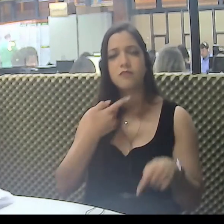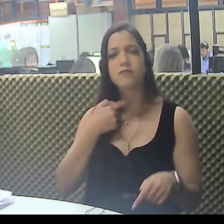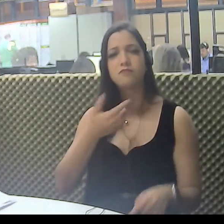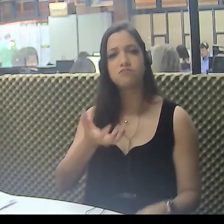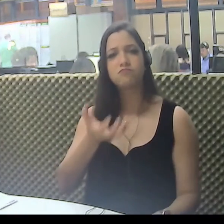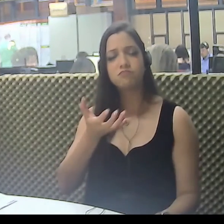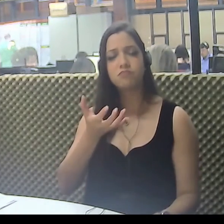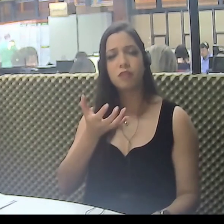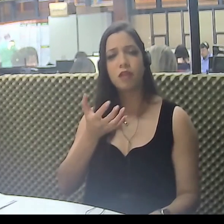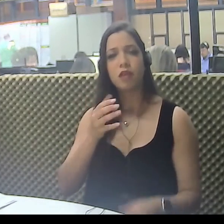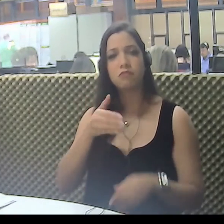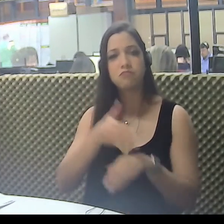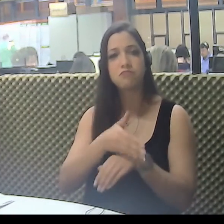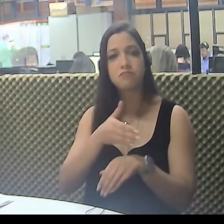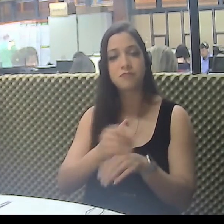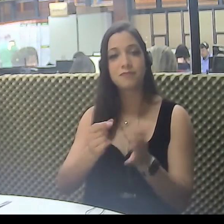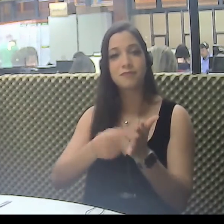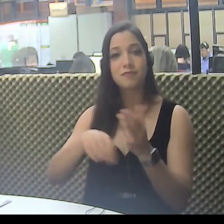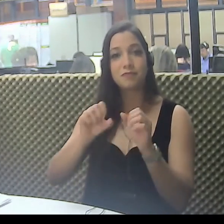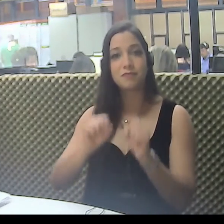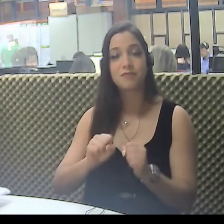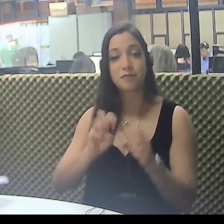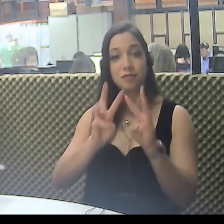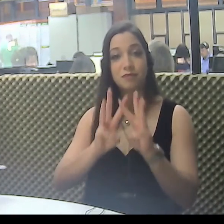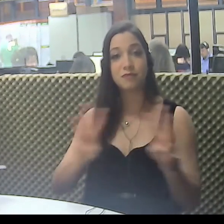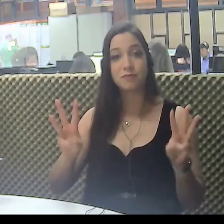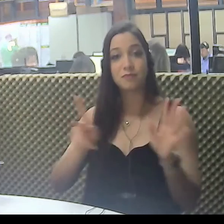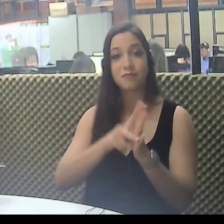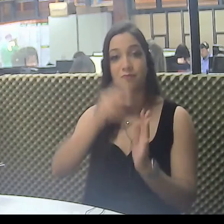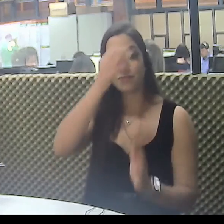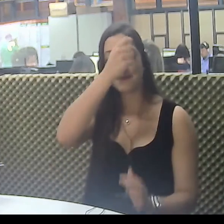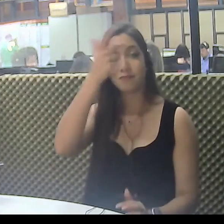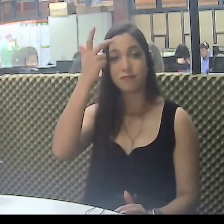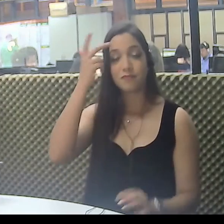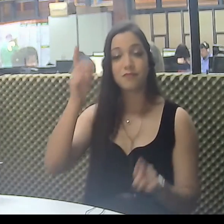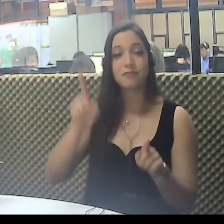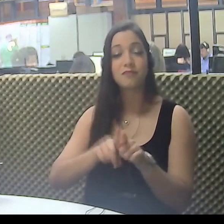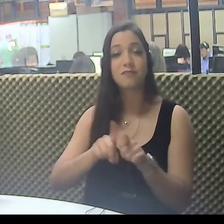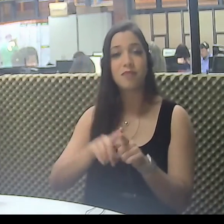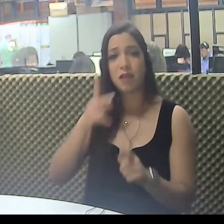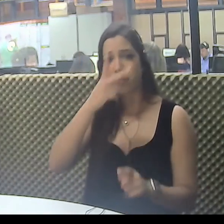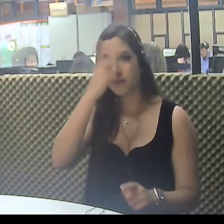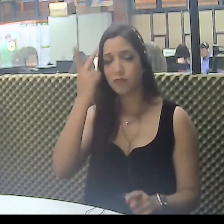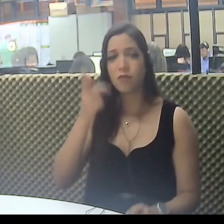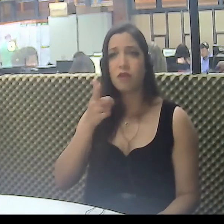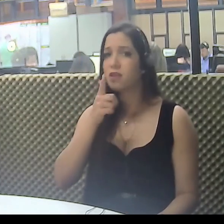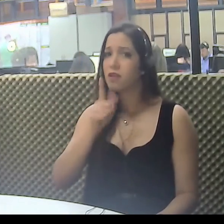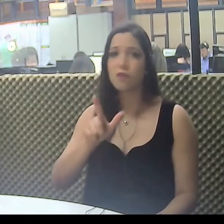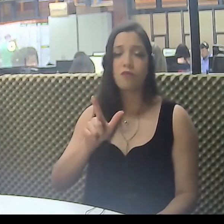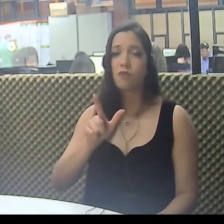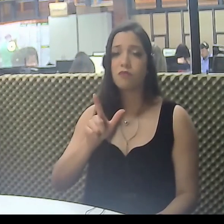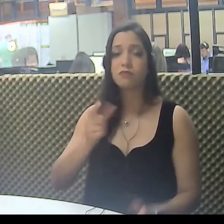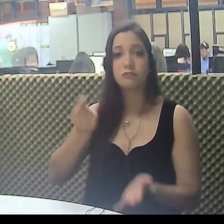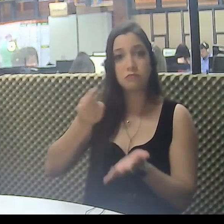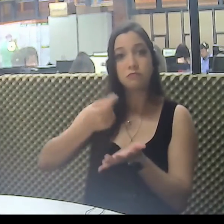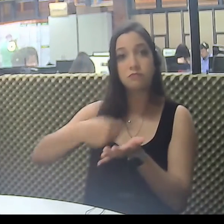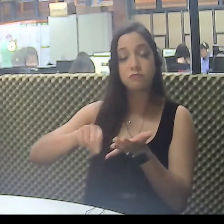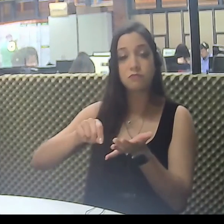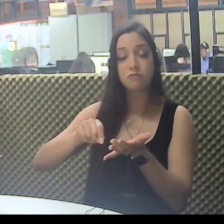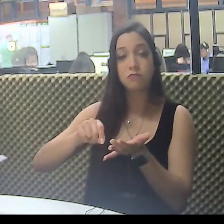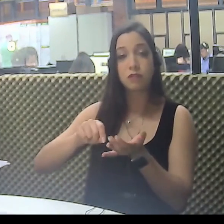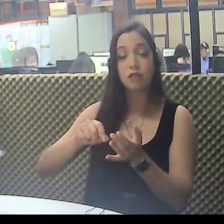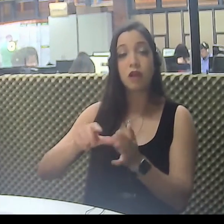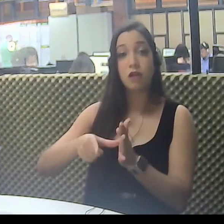em participar poderão se cadastrar através do link da Prefeitura e aqueles que não tiverem condição de fazer esse